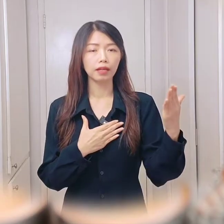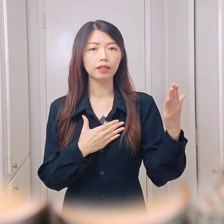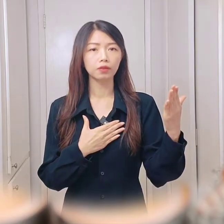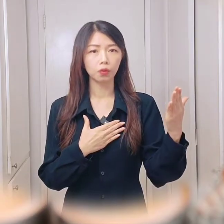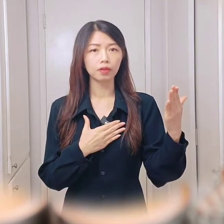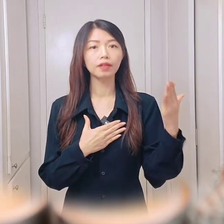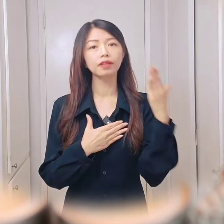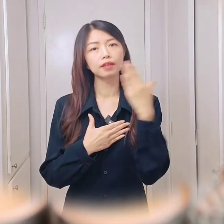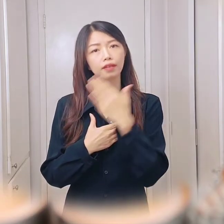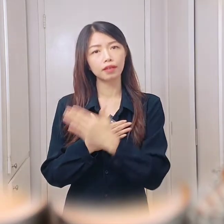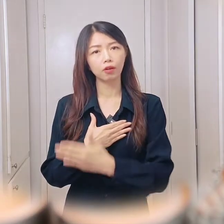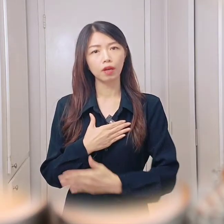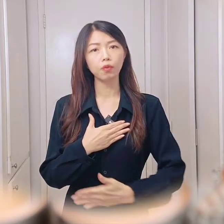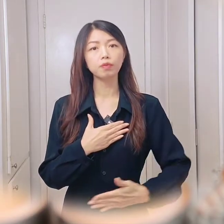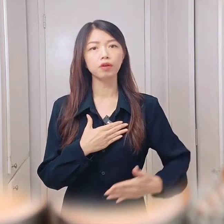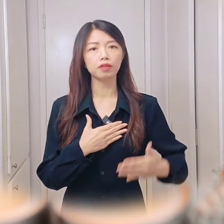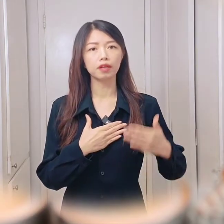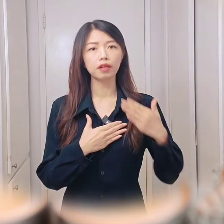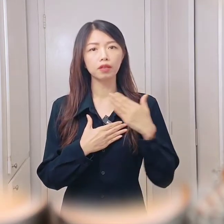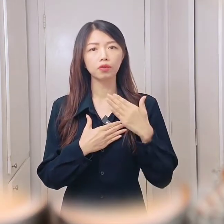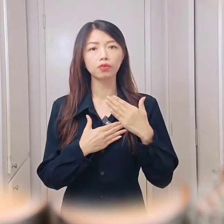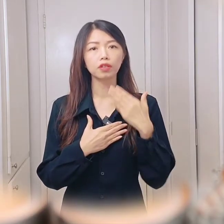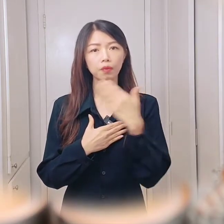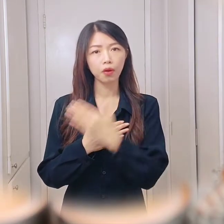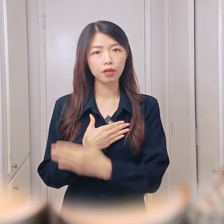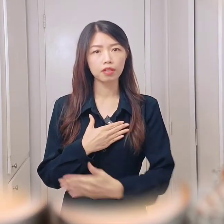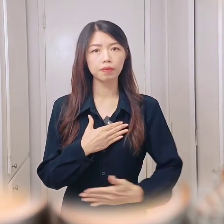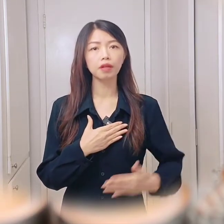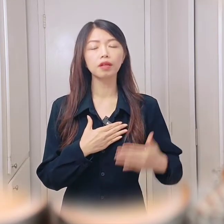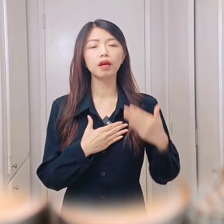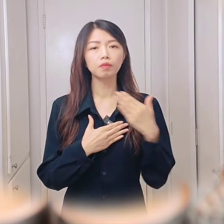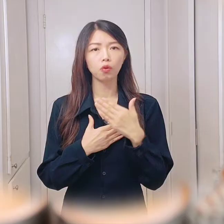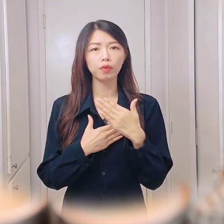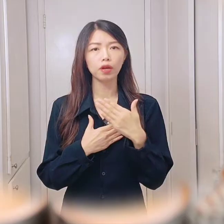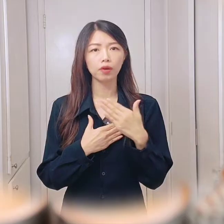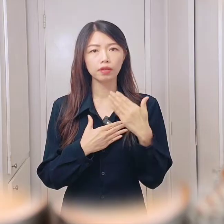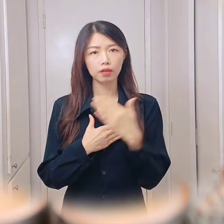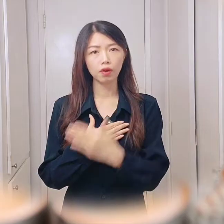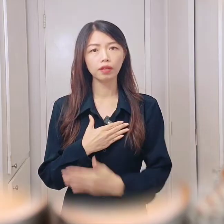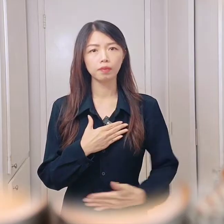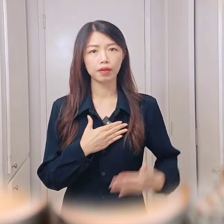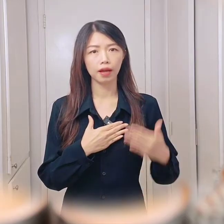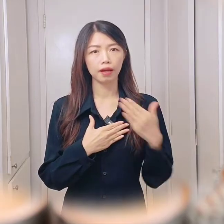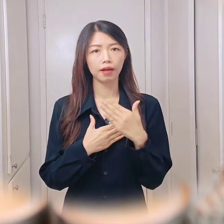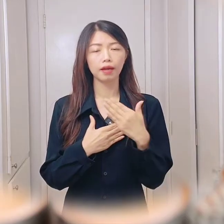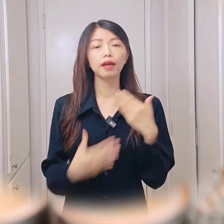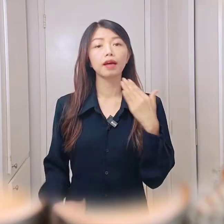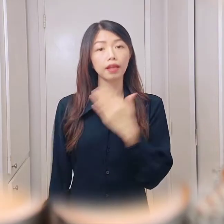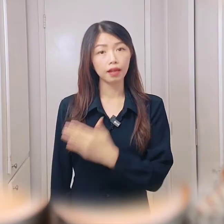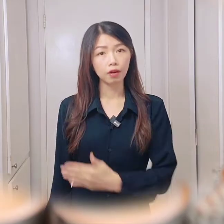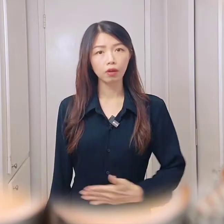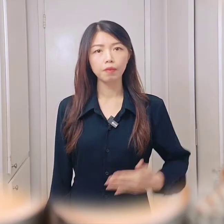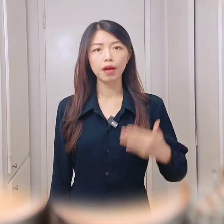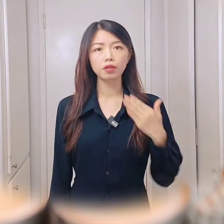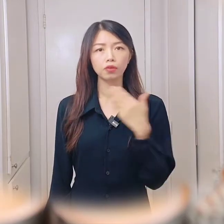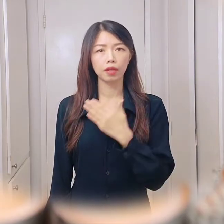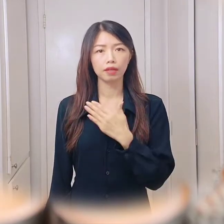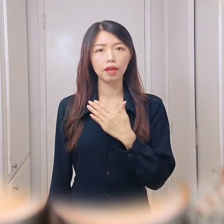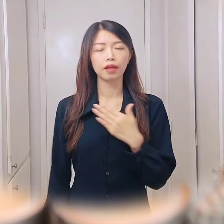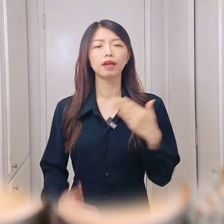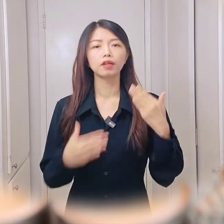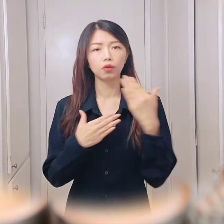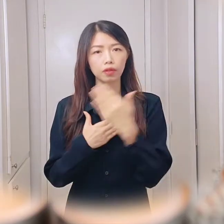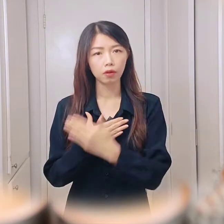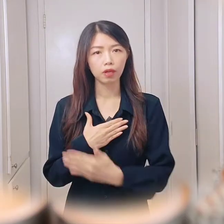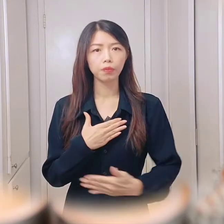있고요. 다른 손은 이렇게 몸 전체를 둥글게 표현하시면 몸이라고 한 뜻의 수어가 됩니다. 그냥 이렇게만 하셔도